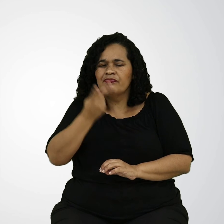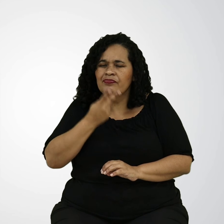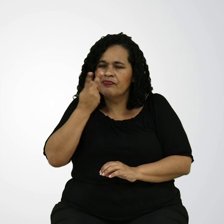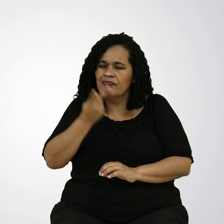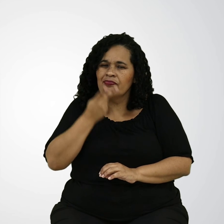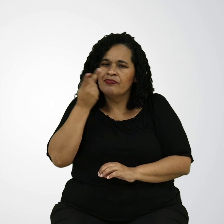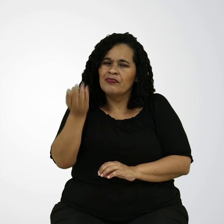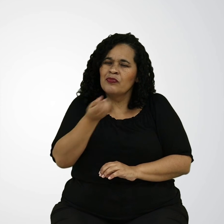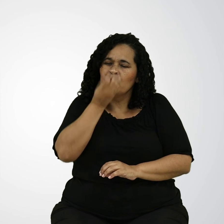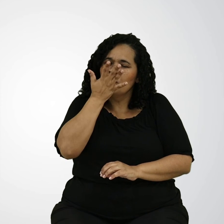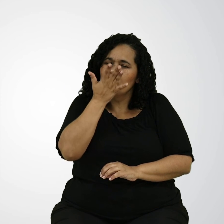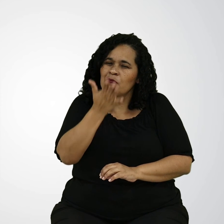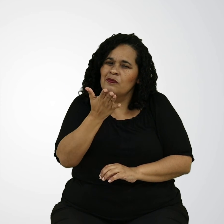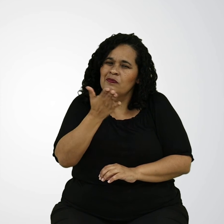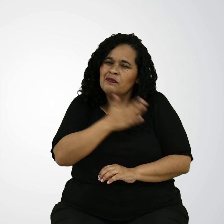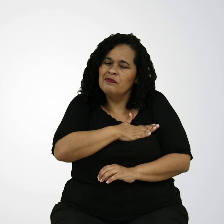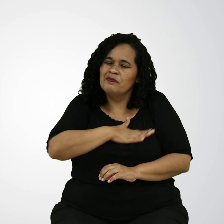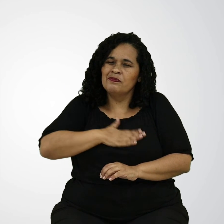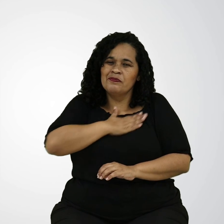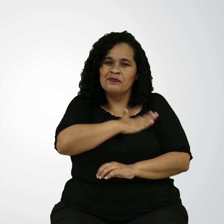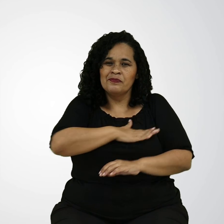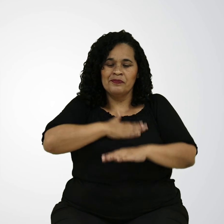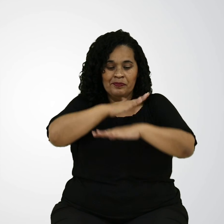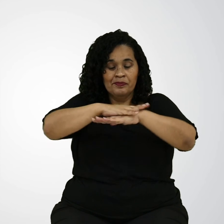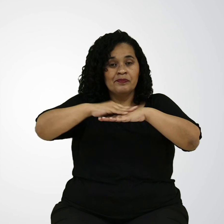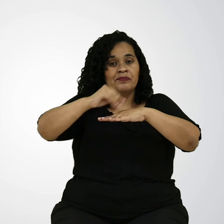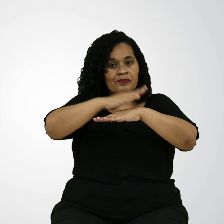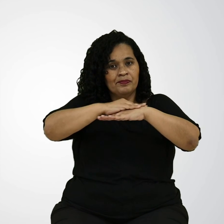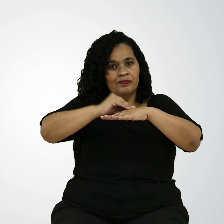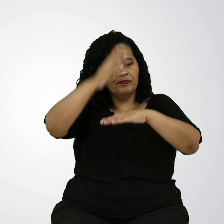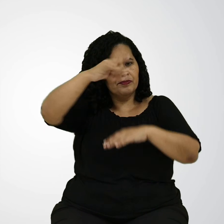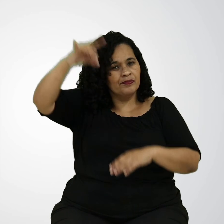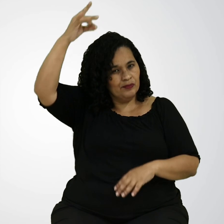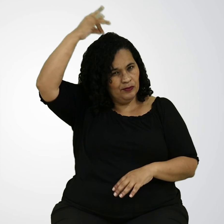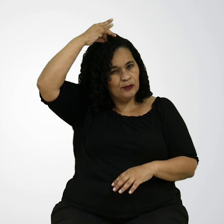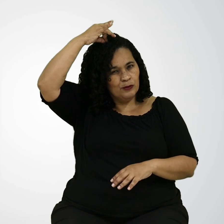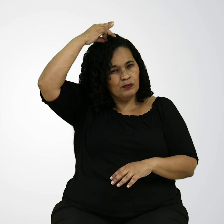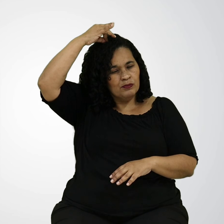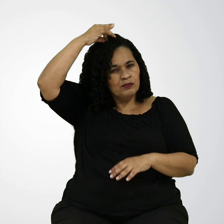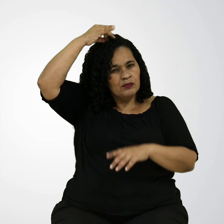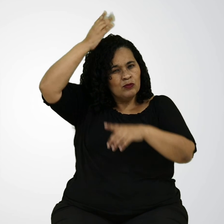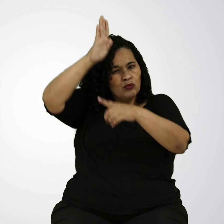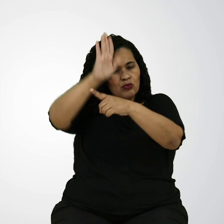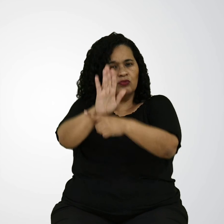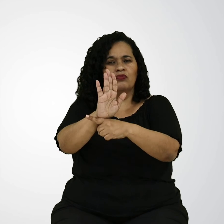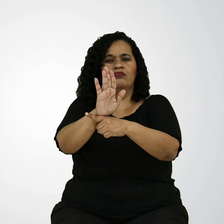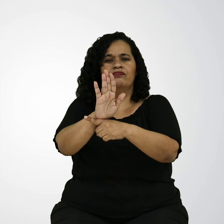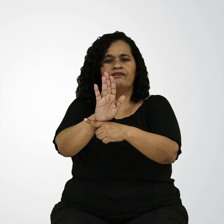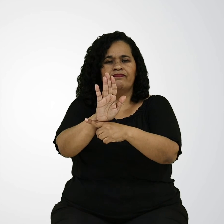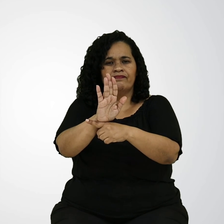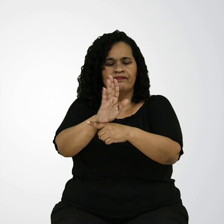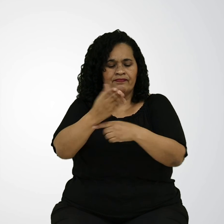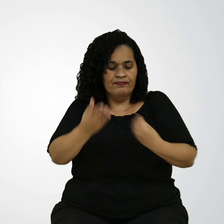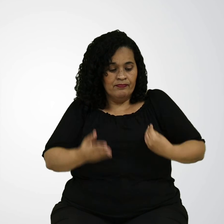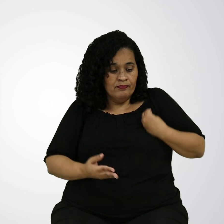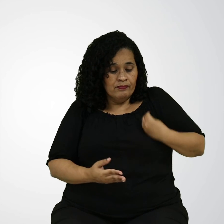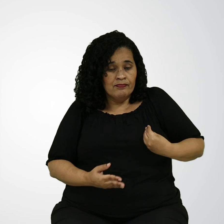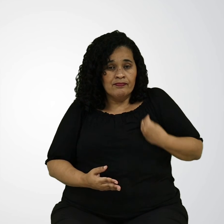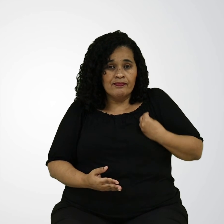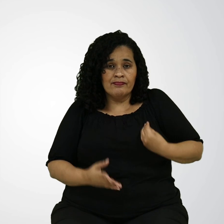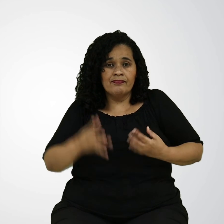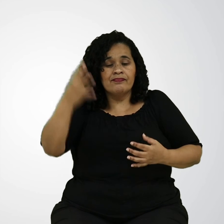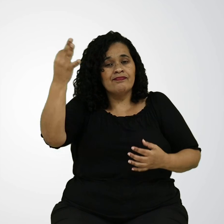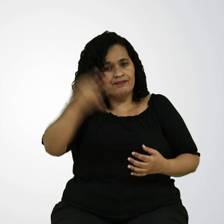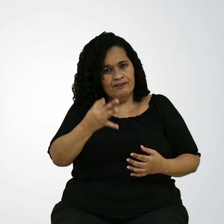com sal, que o Espírito possa nos incomodar e nos ajudar a vivermos isso no nosso